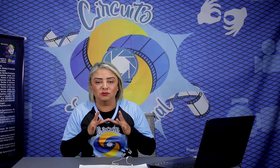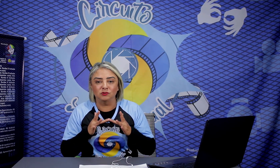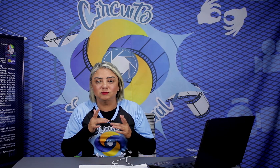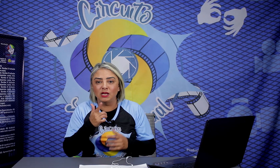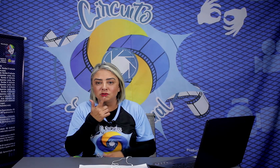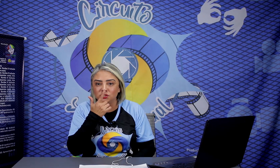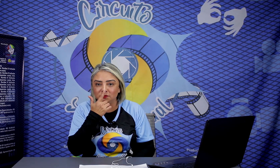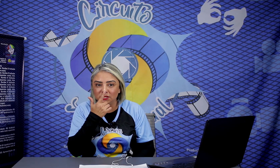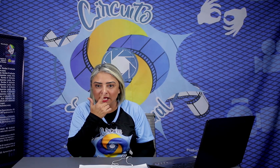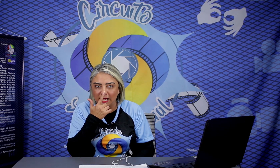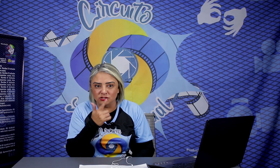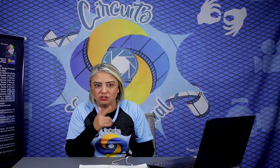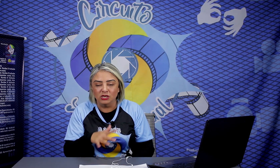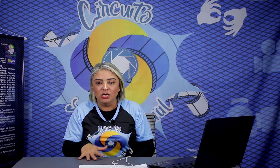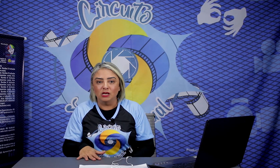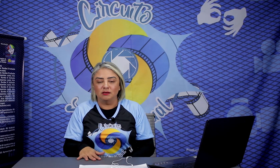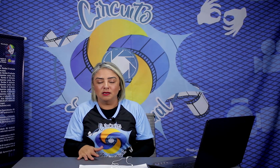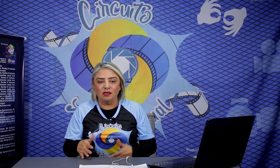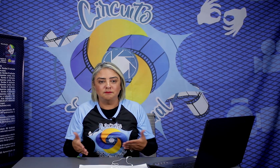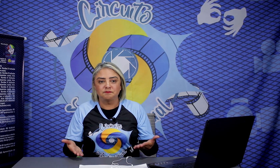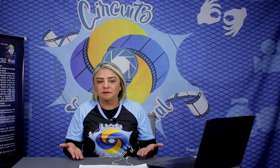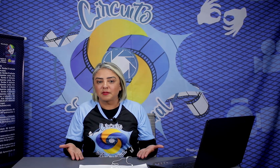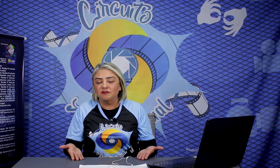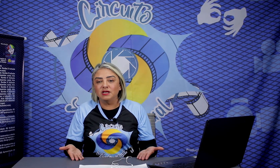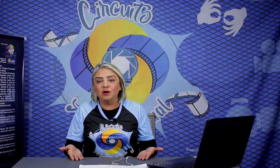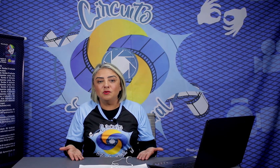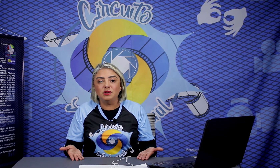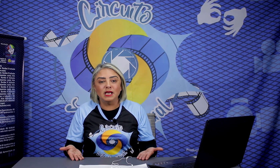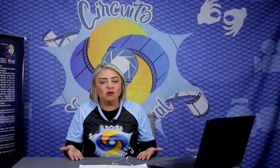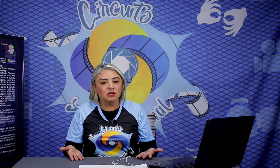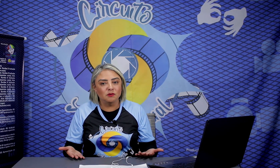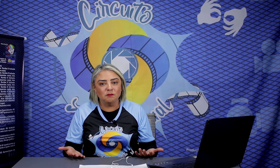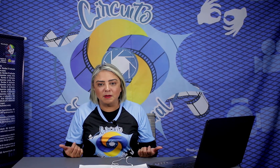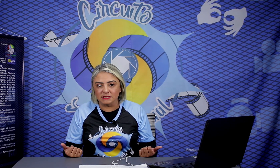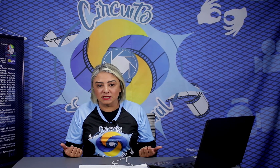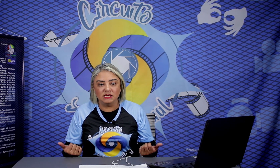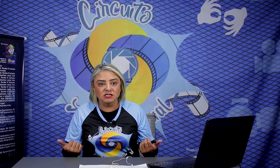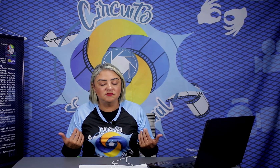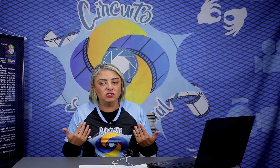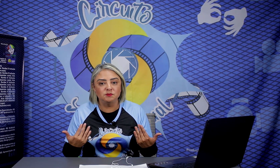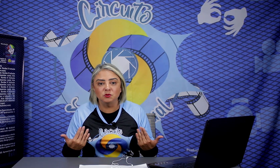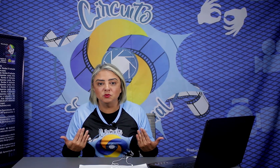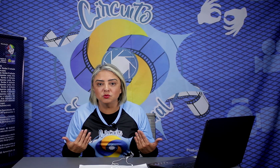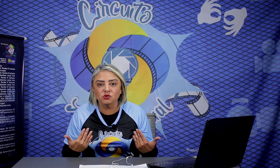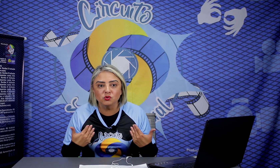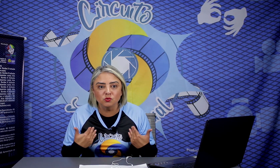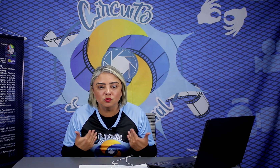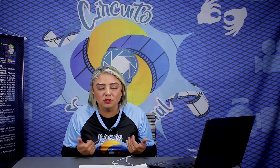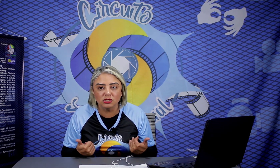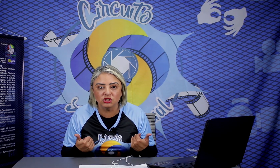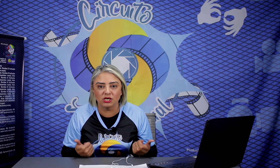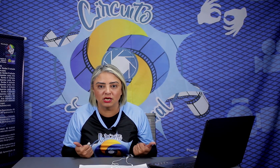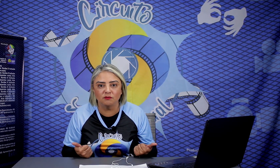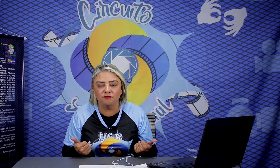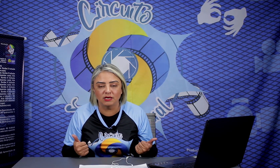não tenho intimidade, né? Fica ruim, a hora não passa. Aqueles 20 minutos nunca chega o final.